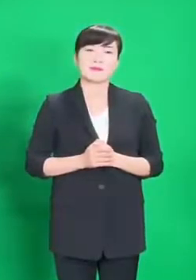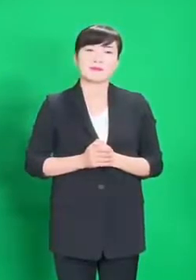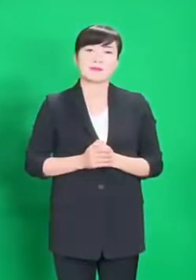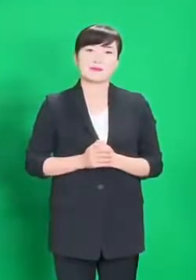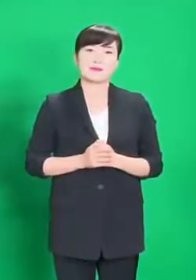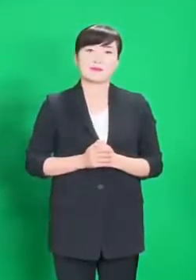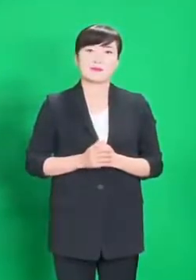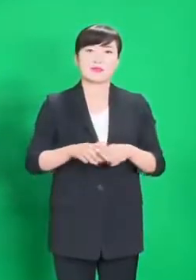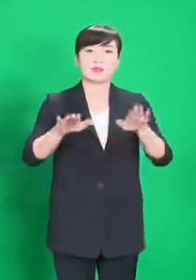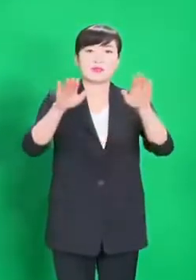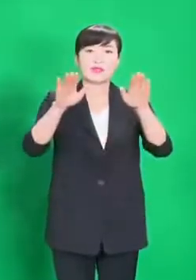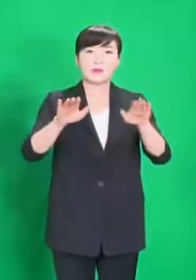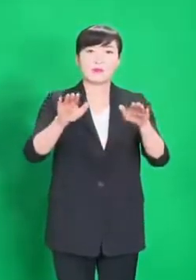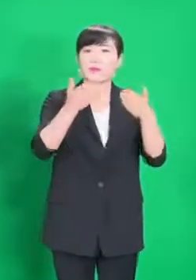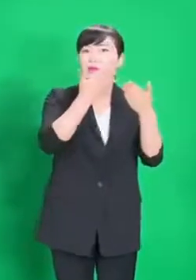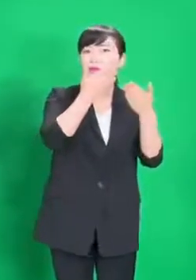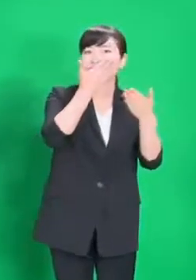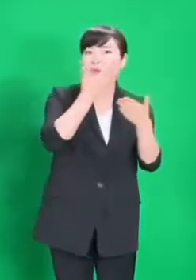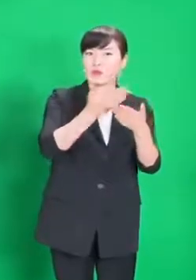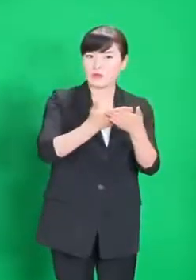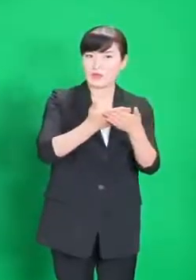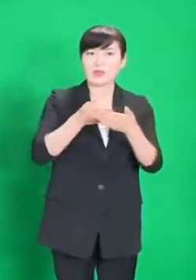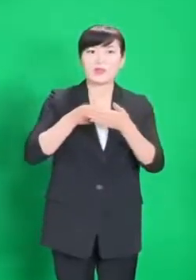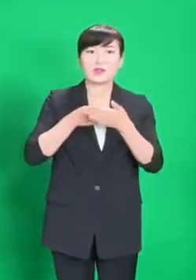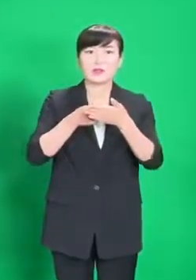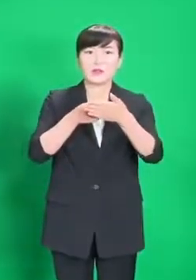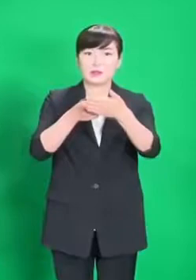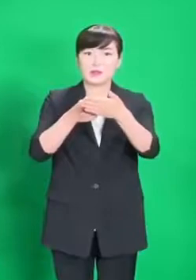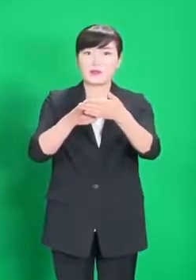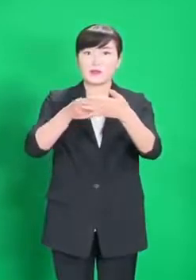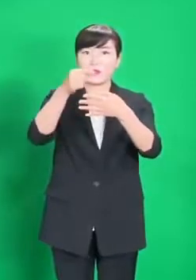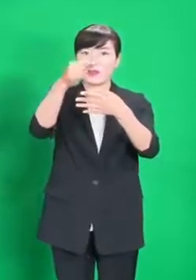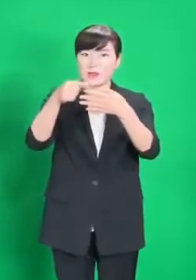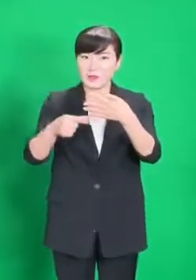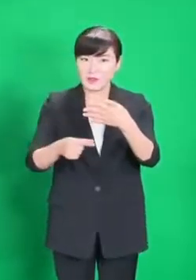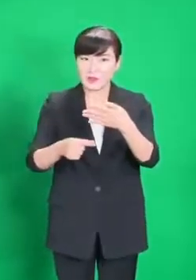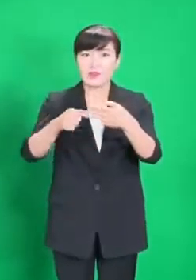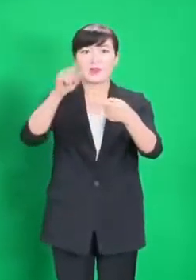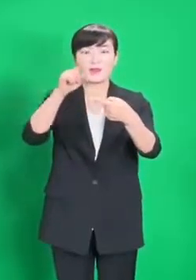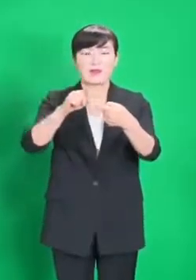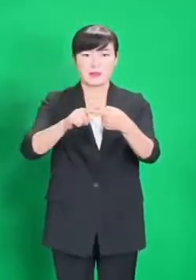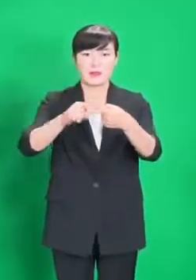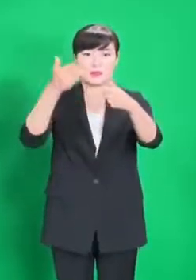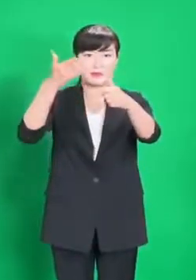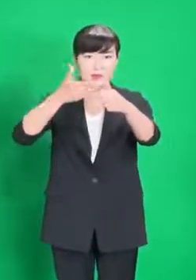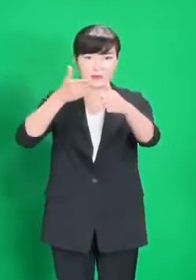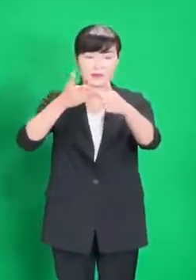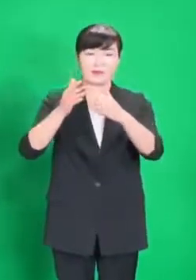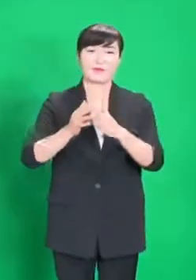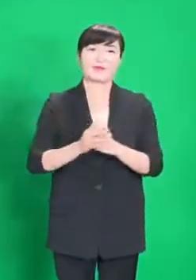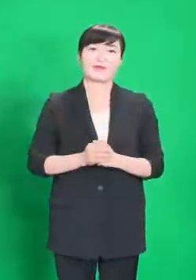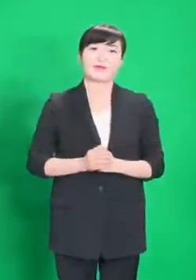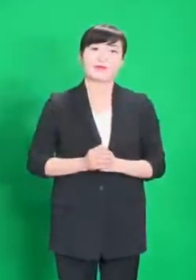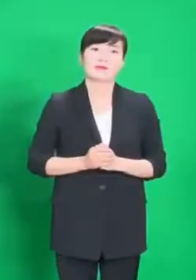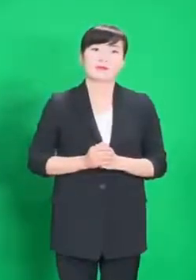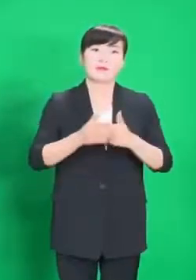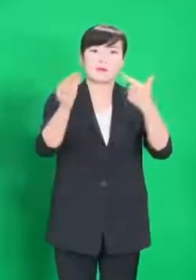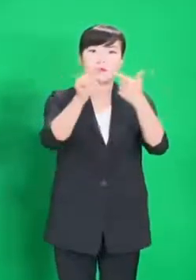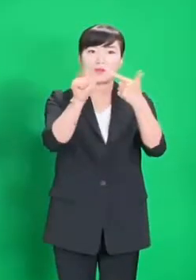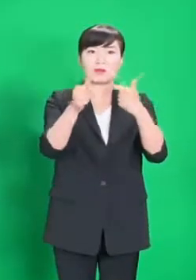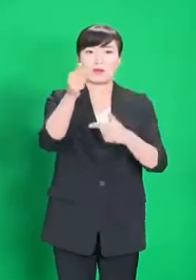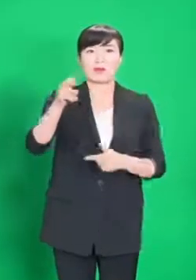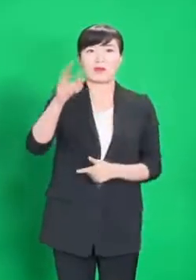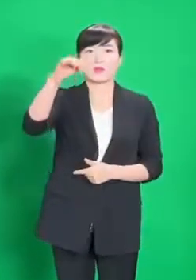그러면 이번 달에 중점을 두고 추진해야 할 몇 가지 사항을 당부하고자 합니다.